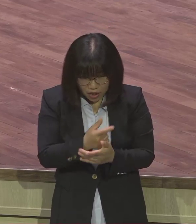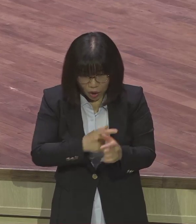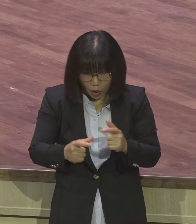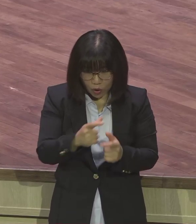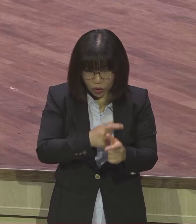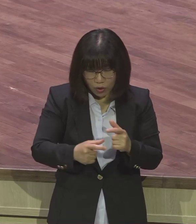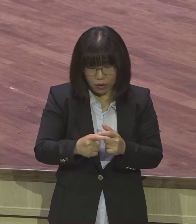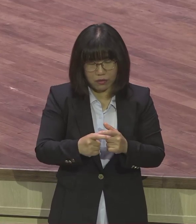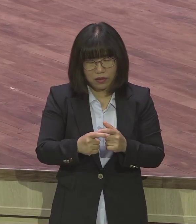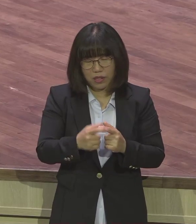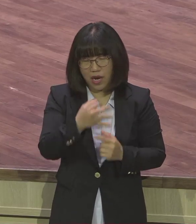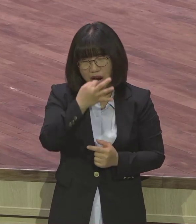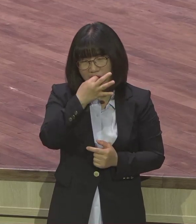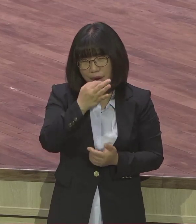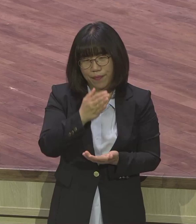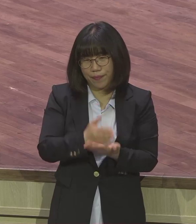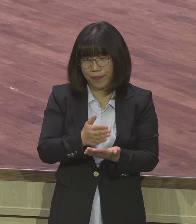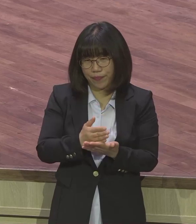무리하게 욕심이 그냥